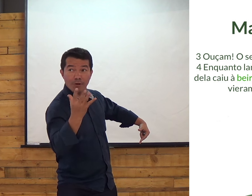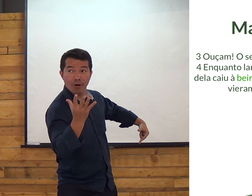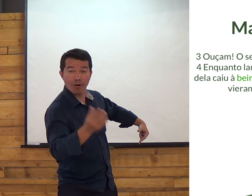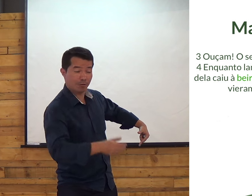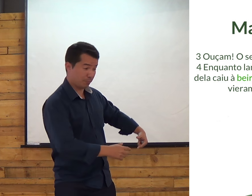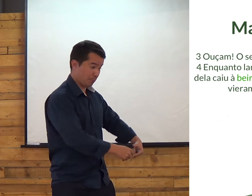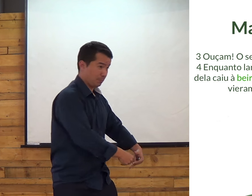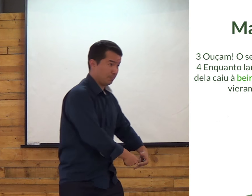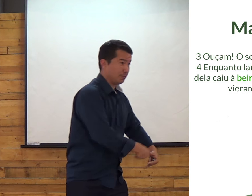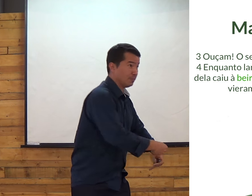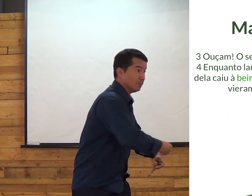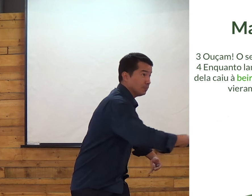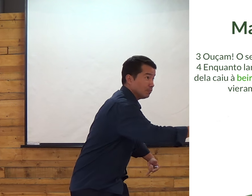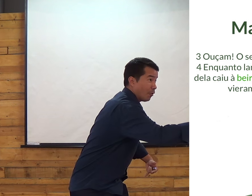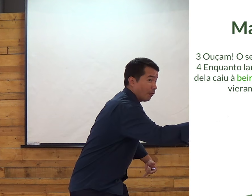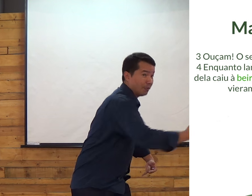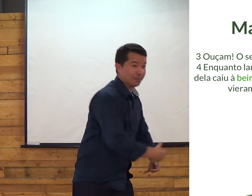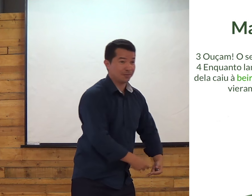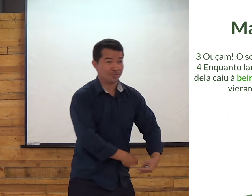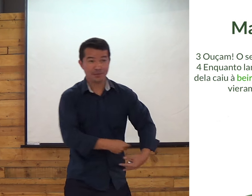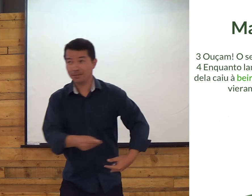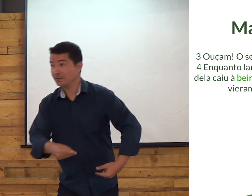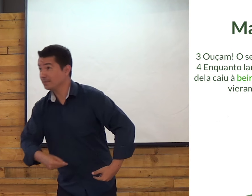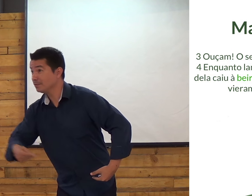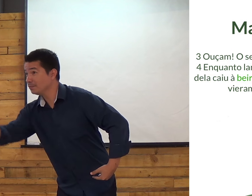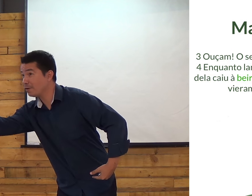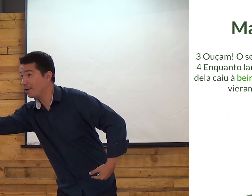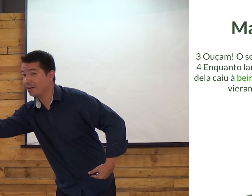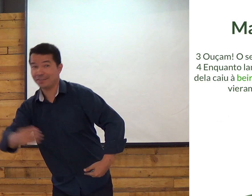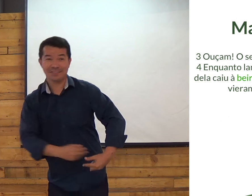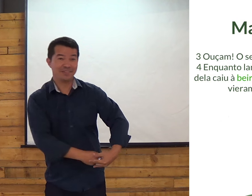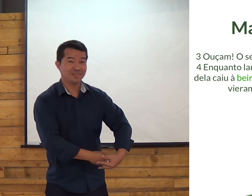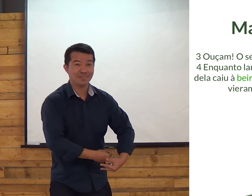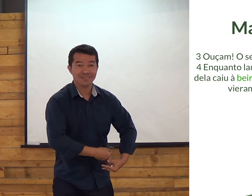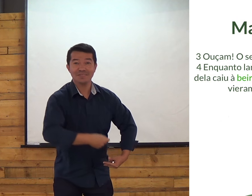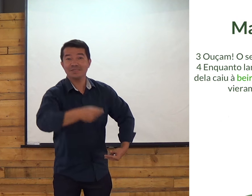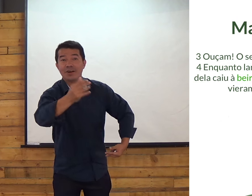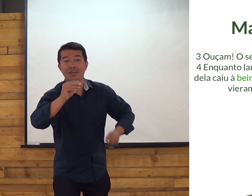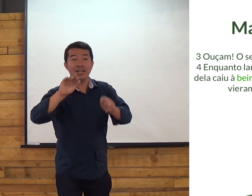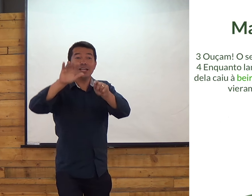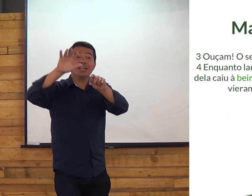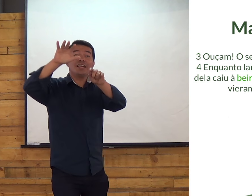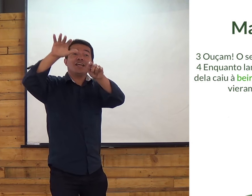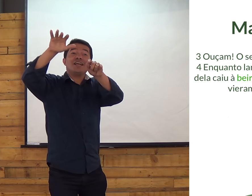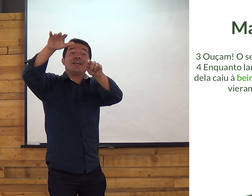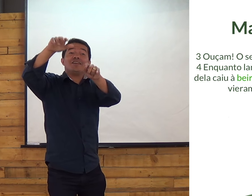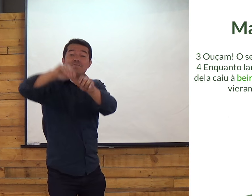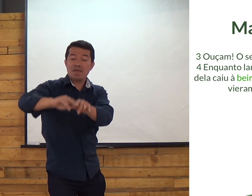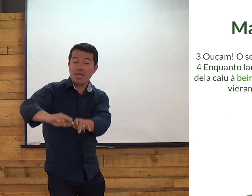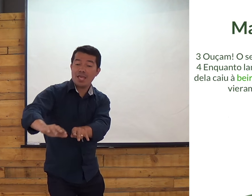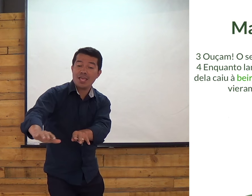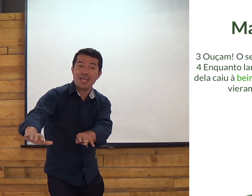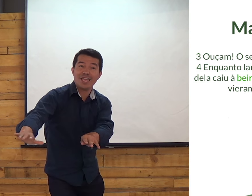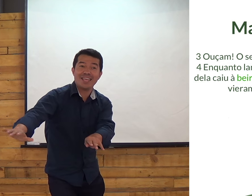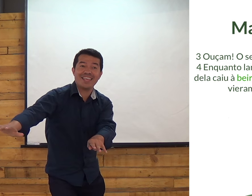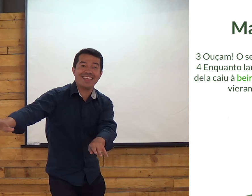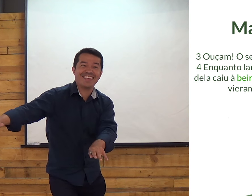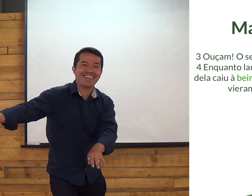uma grande bolsa de sementes e ele atira as sementes e elas